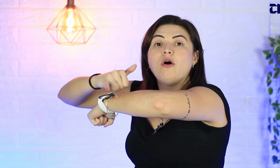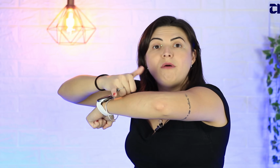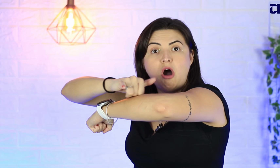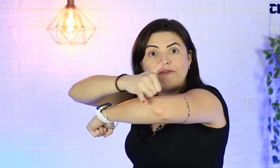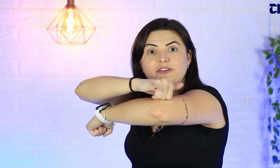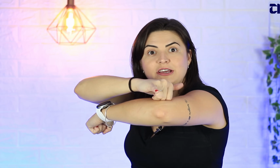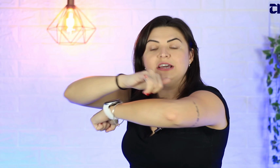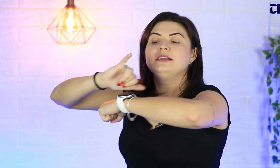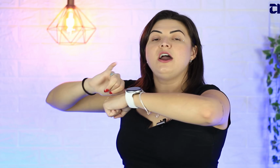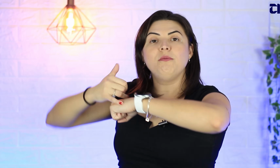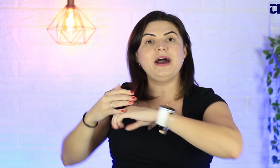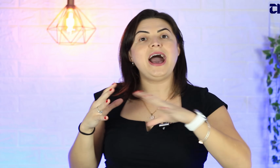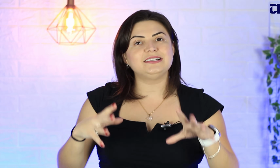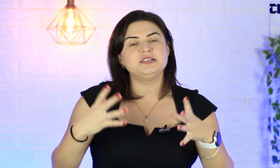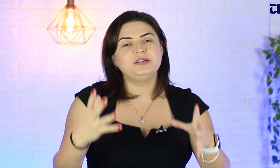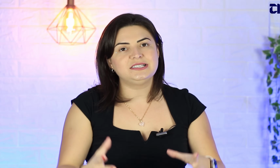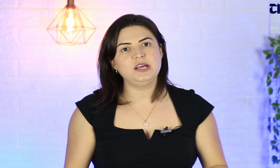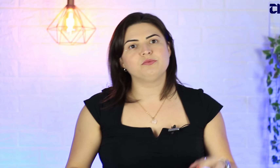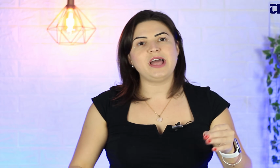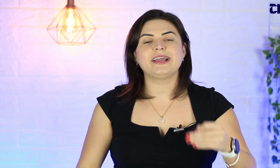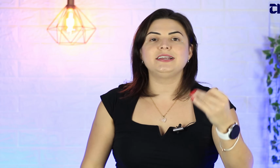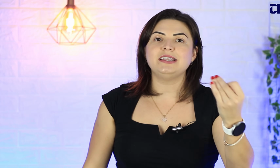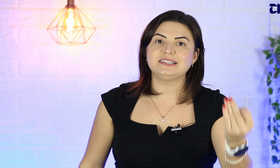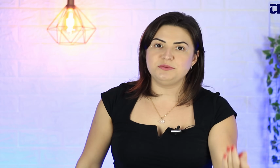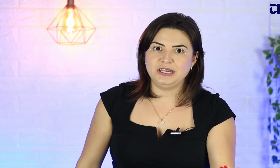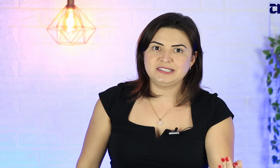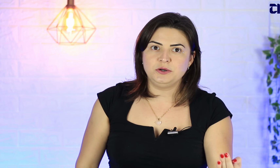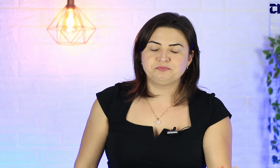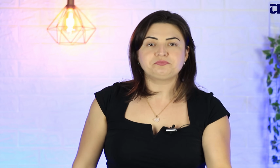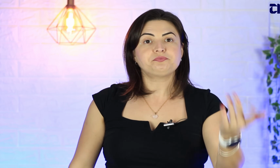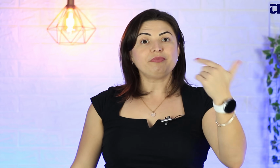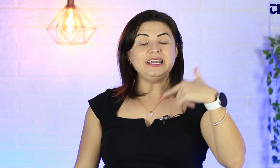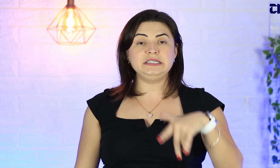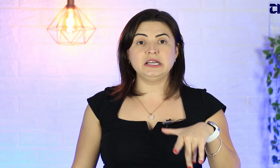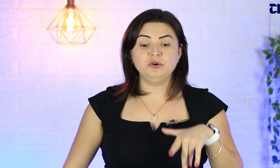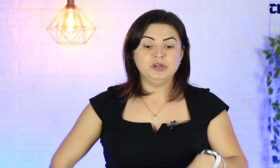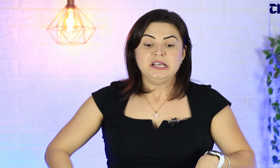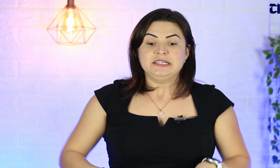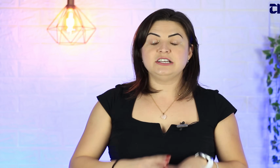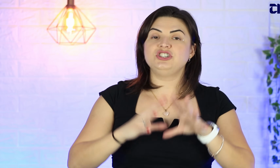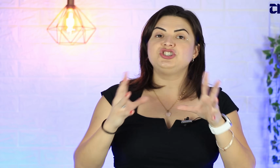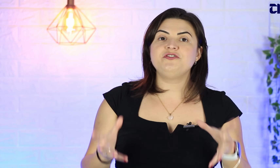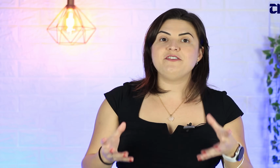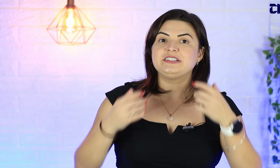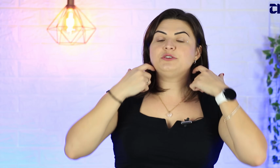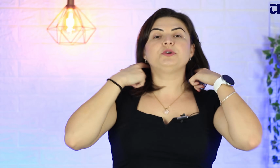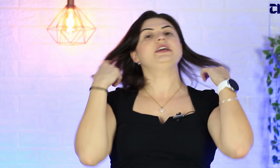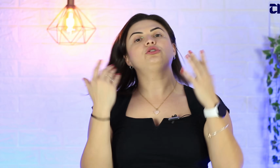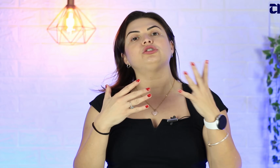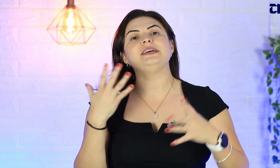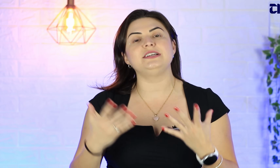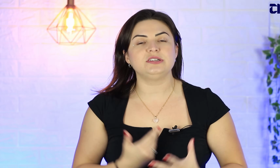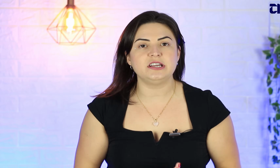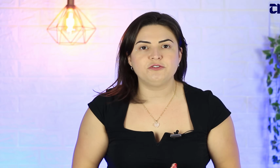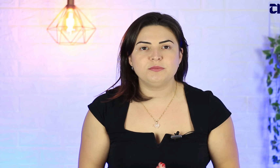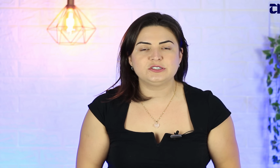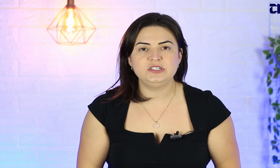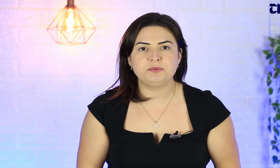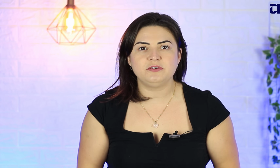locomove. É uma assimilação, técnica da assimilação. Então, se a gente estiver fazendo... Por que eu estou trazendo essas informações para